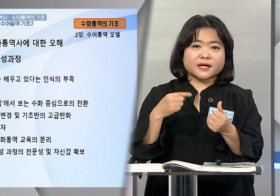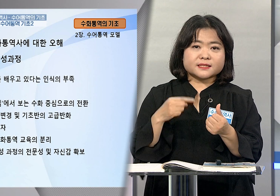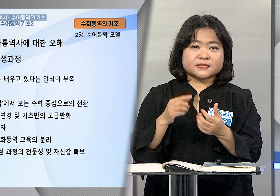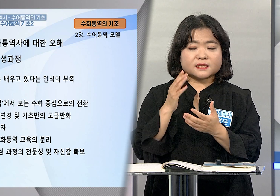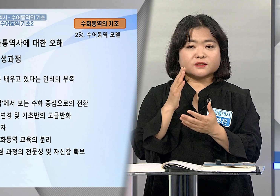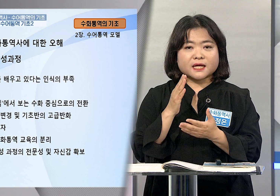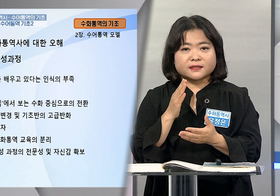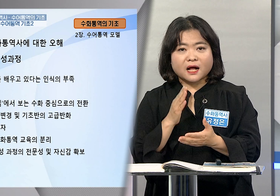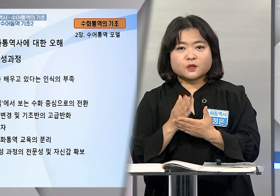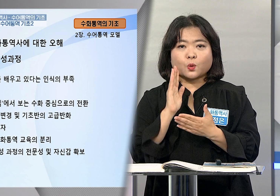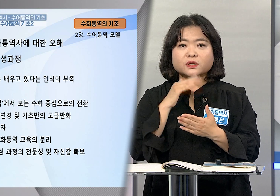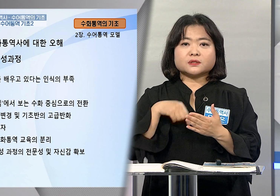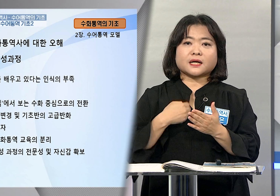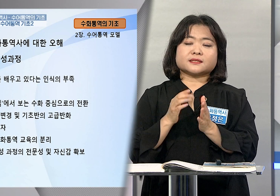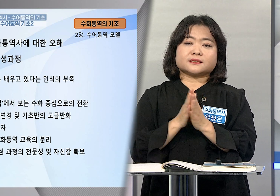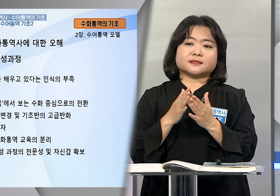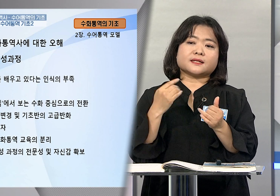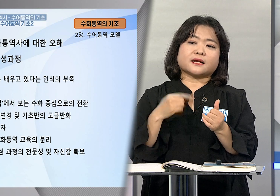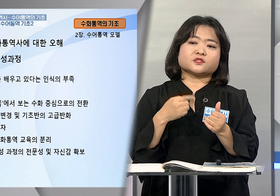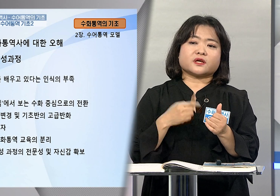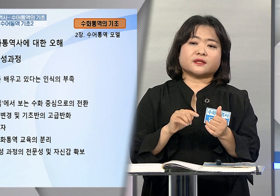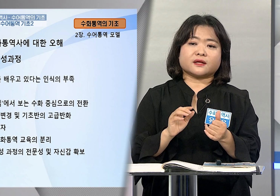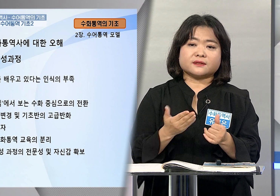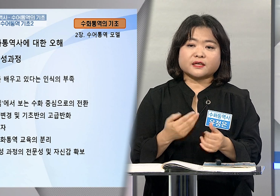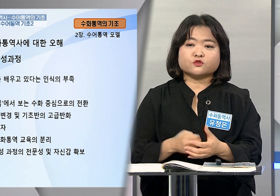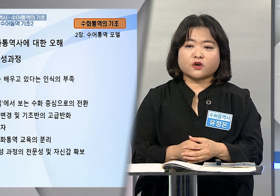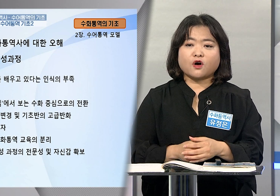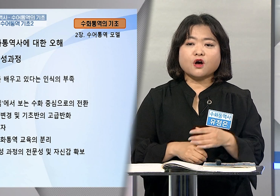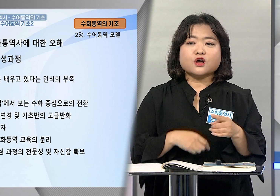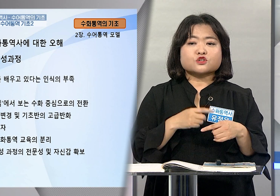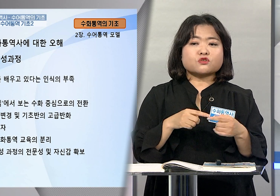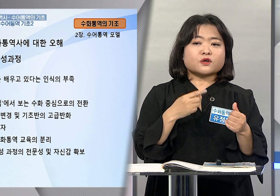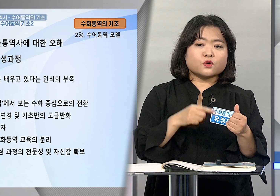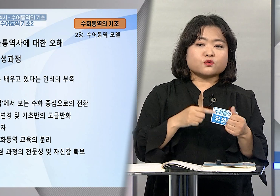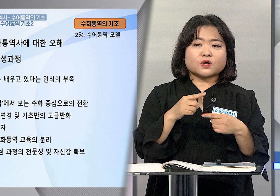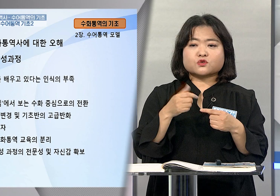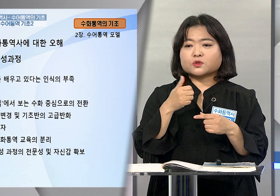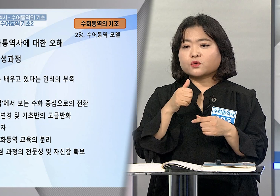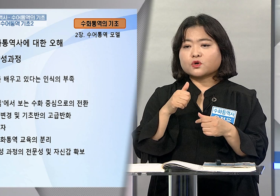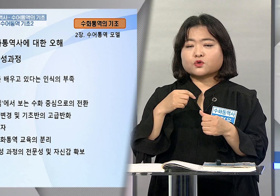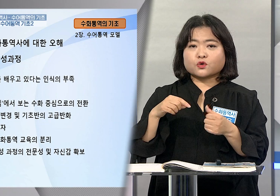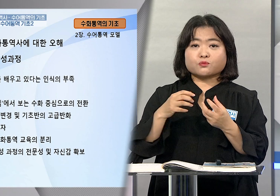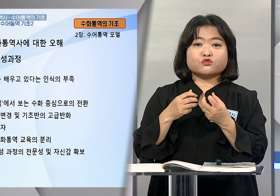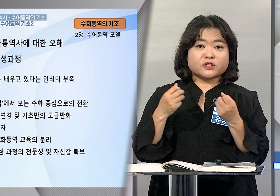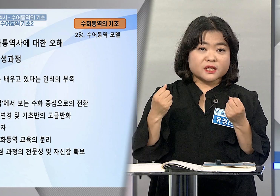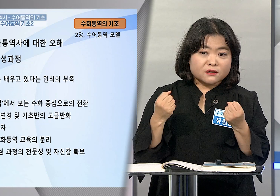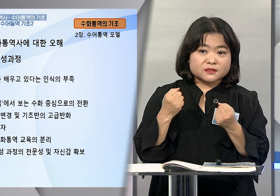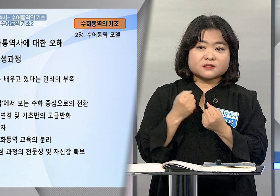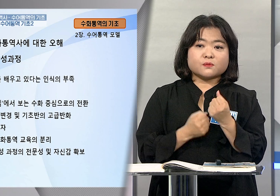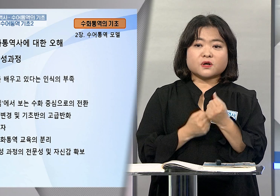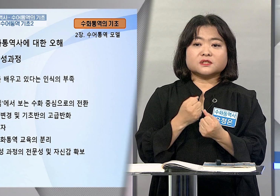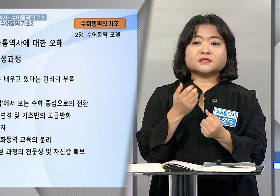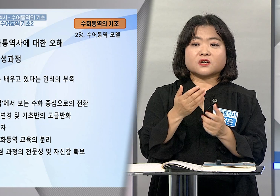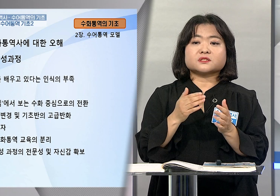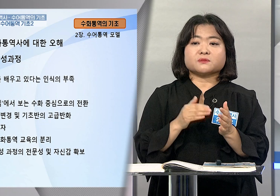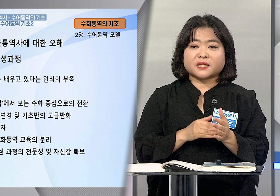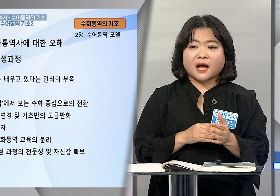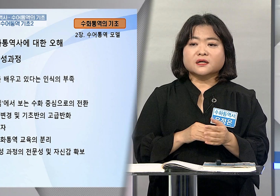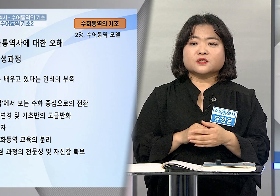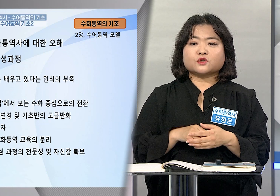가르칠 것이 아니라 농인 당사자들이 가르쳐야 된다는 얘기고요. 수화 교육과 수화 통역 교육의 분리, 이거는 설명을 드렸습니다. 또